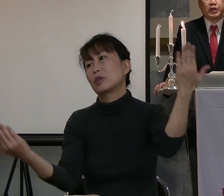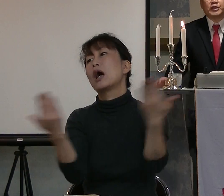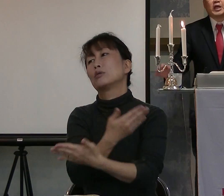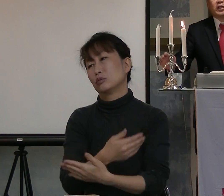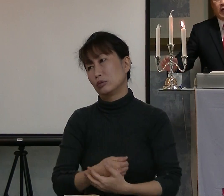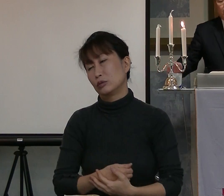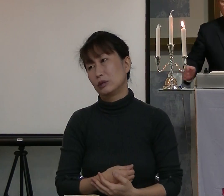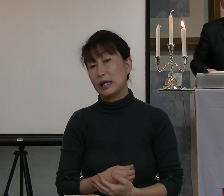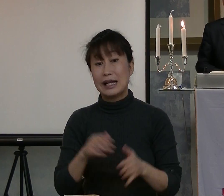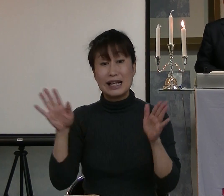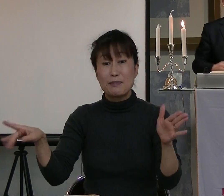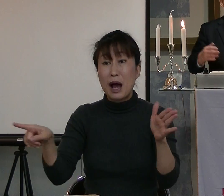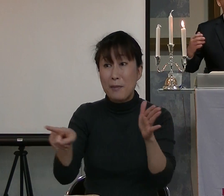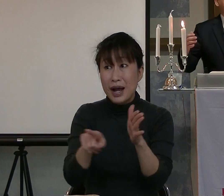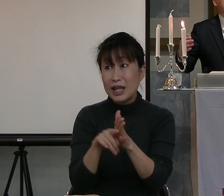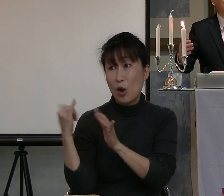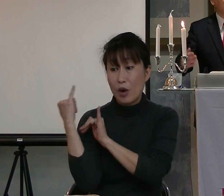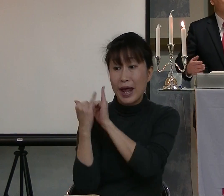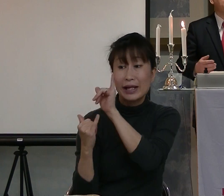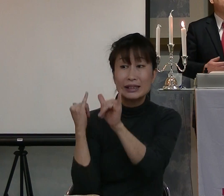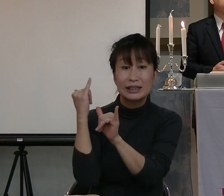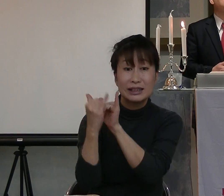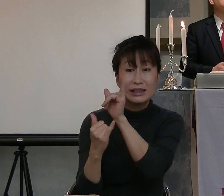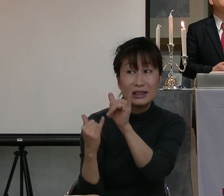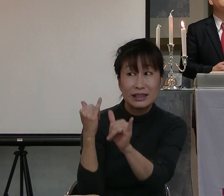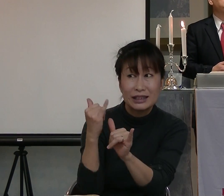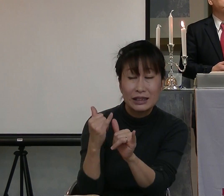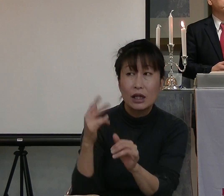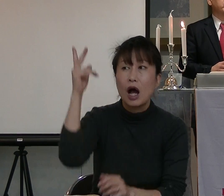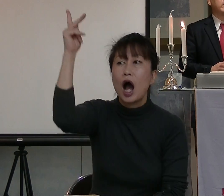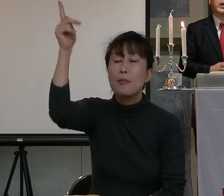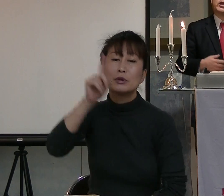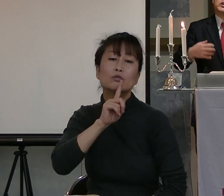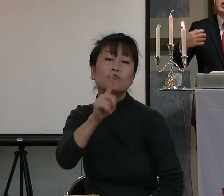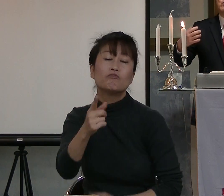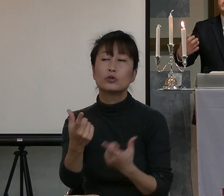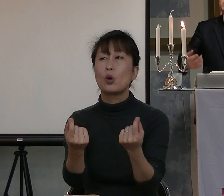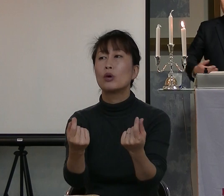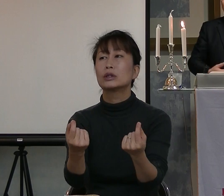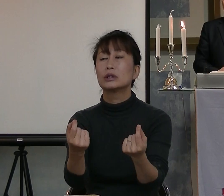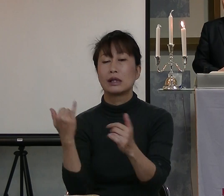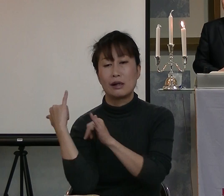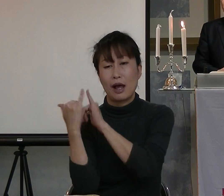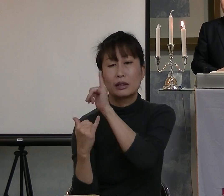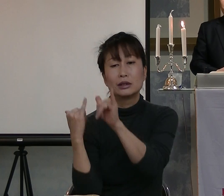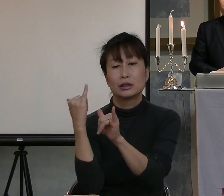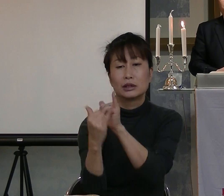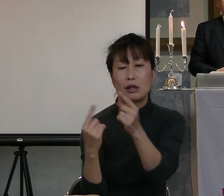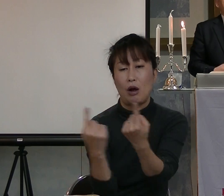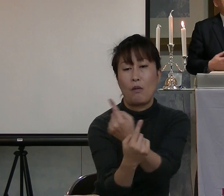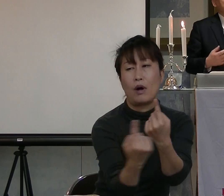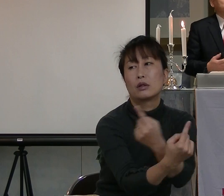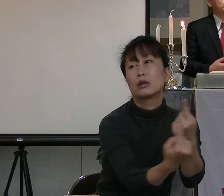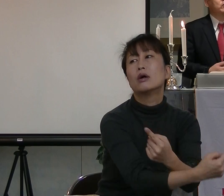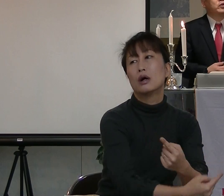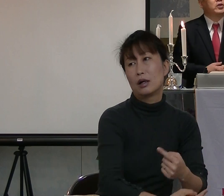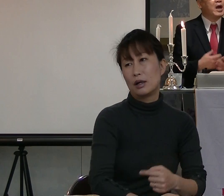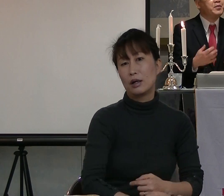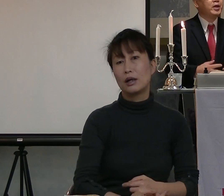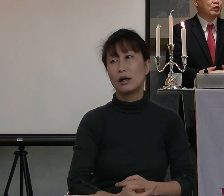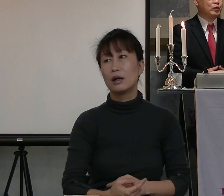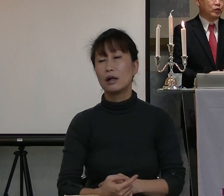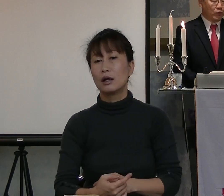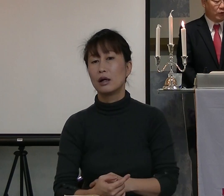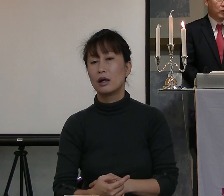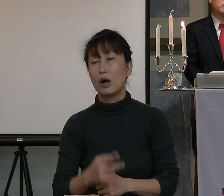今まで歴史の中でそのおっしゃった通りに歴史が動かされる、そういう